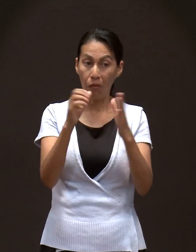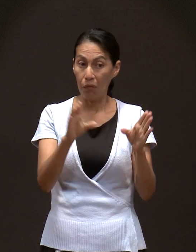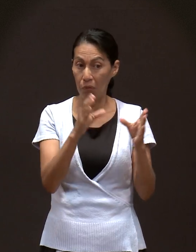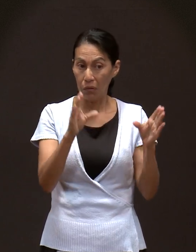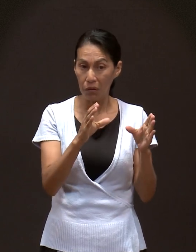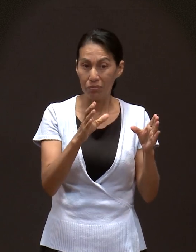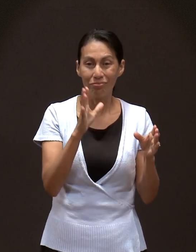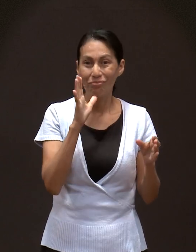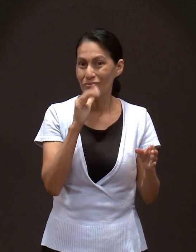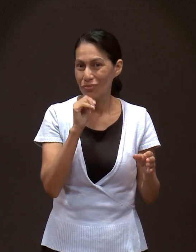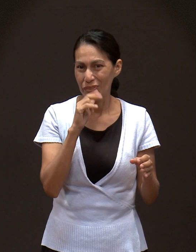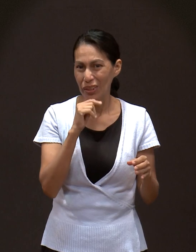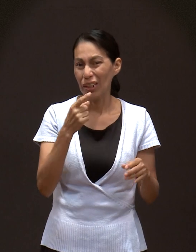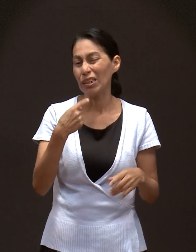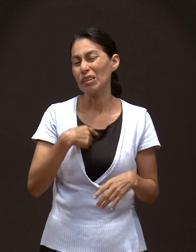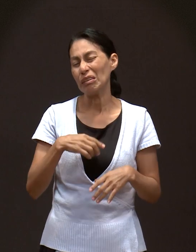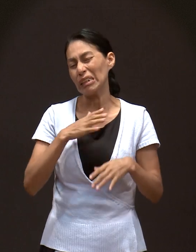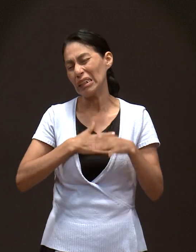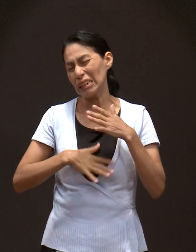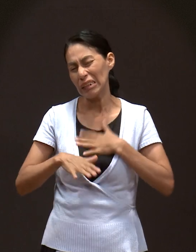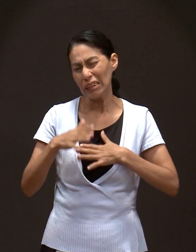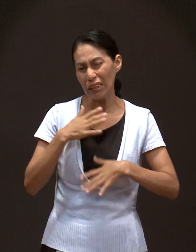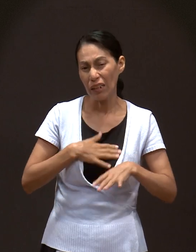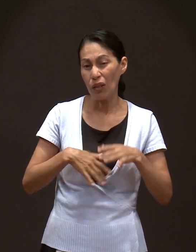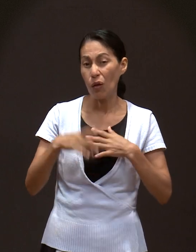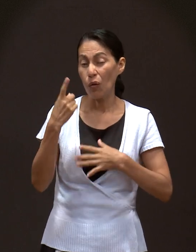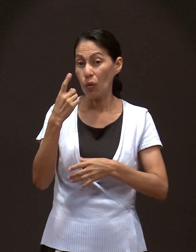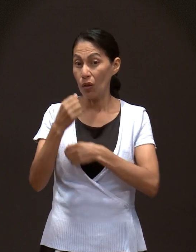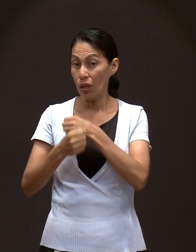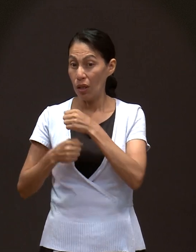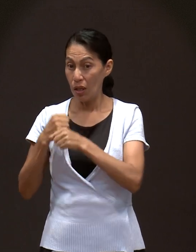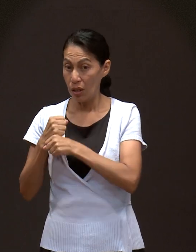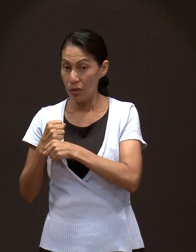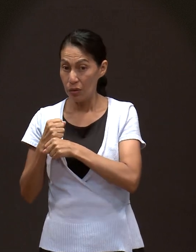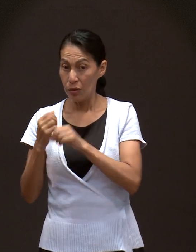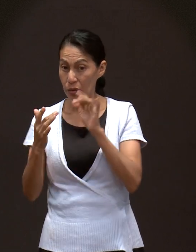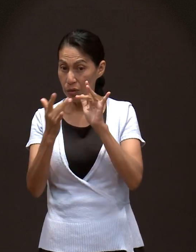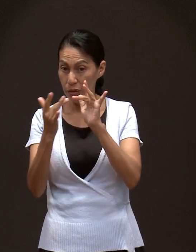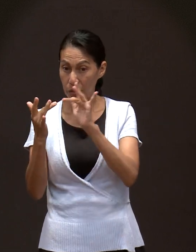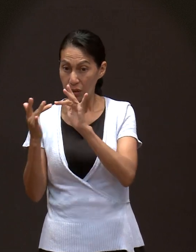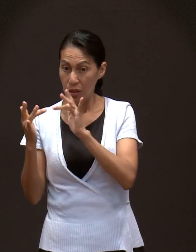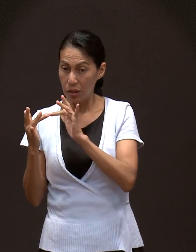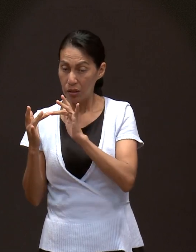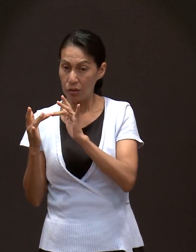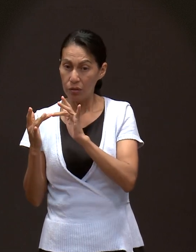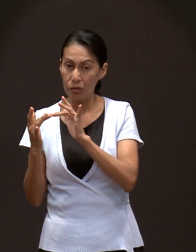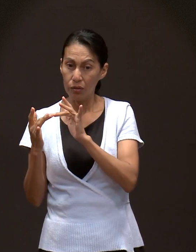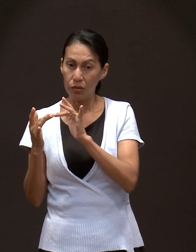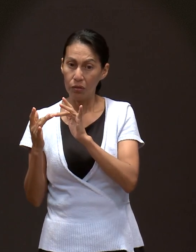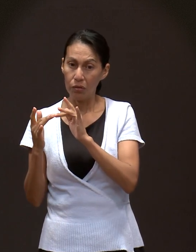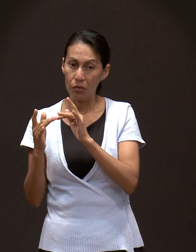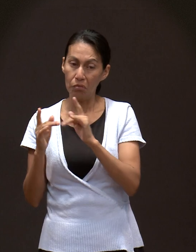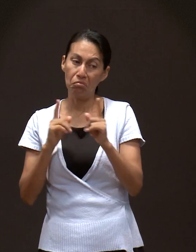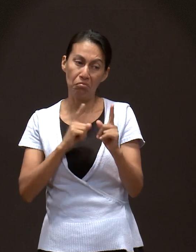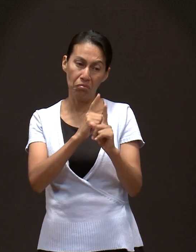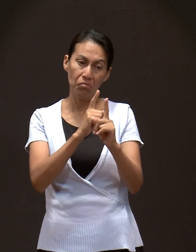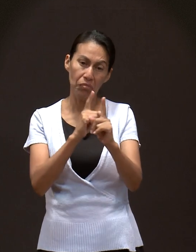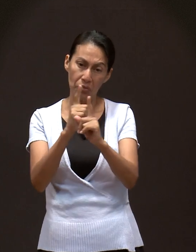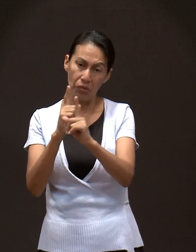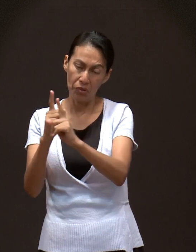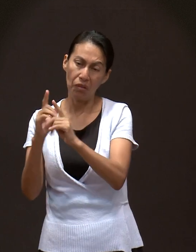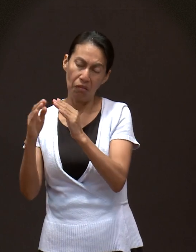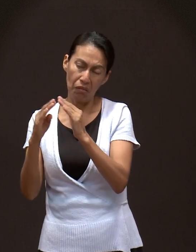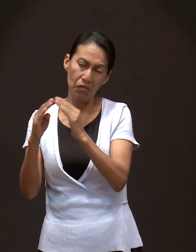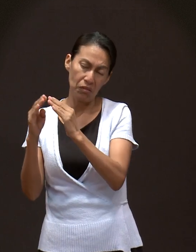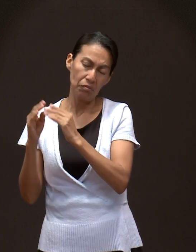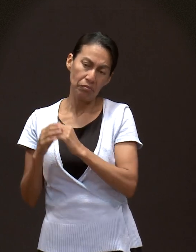casa y realmente estaba muy cansado porque había colportado un año entero en línea y presencialmente. Y les dije a mis